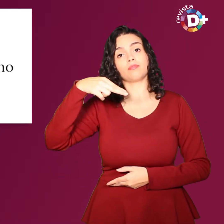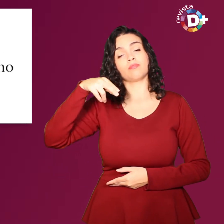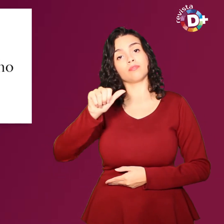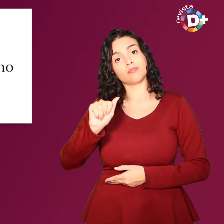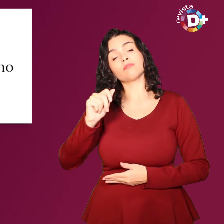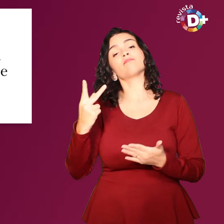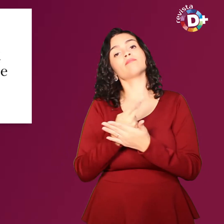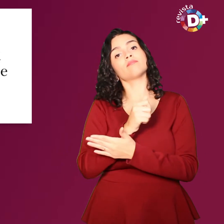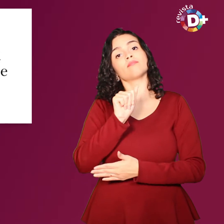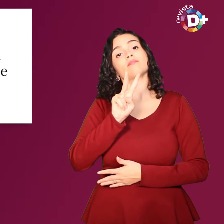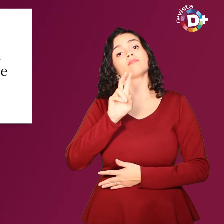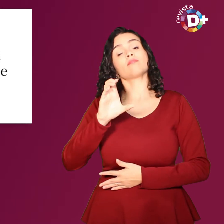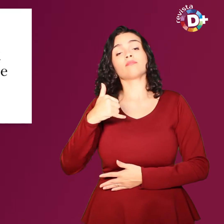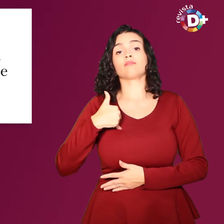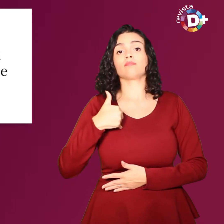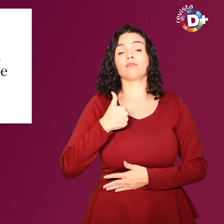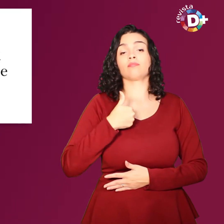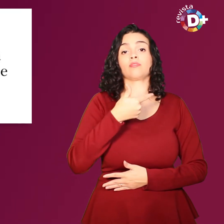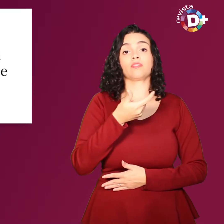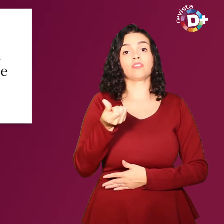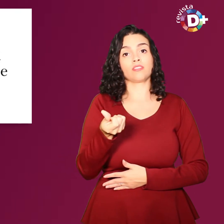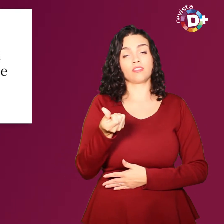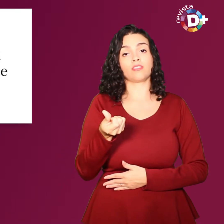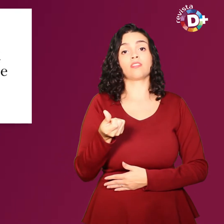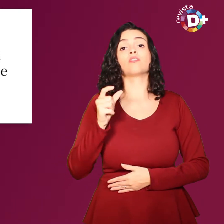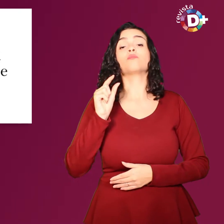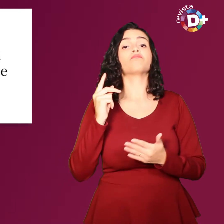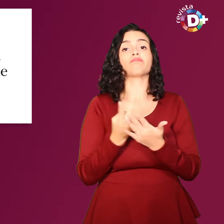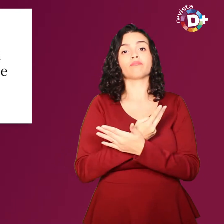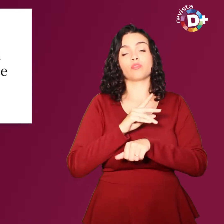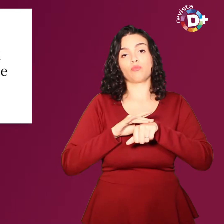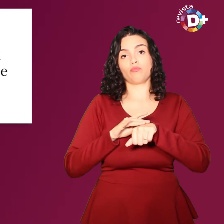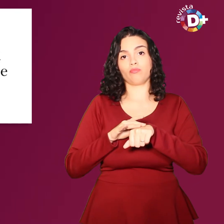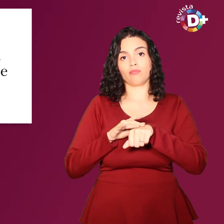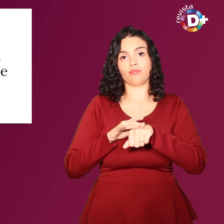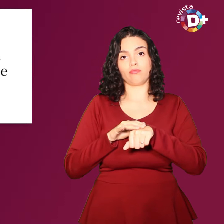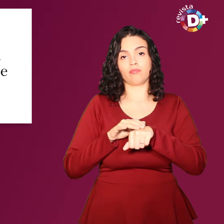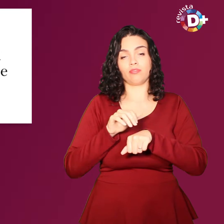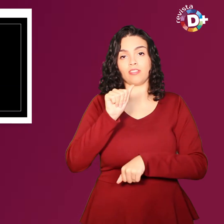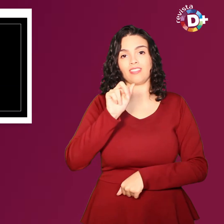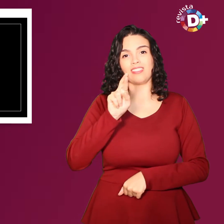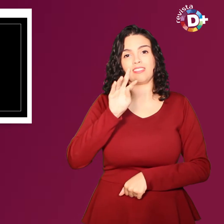Milena Bertoshi teve um AVC com apenas 26 anos. O motivo? Uma doença rara, a artrite